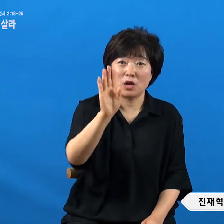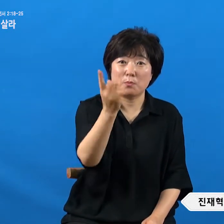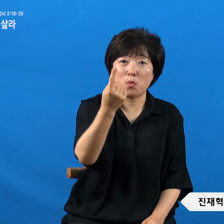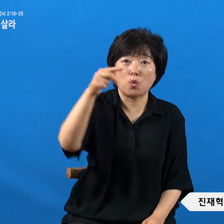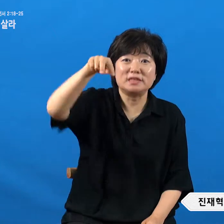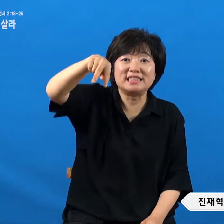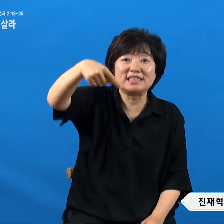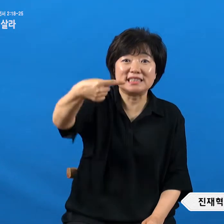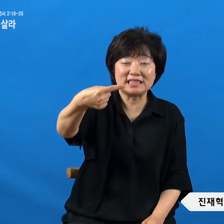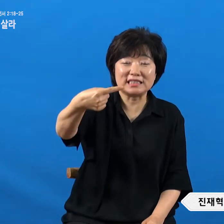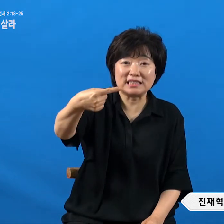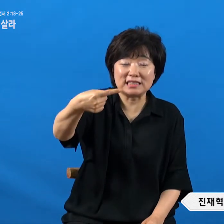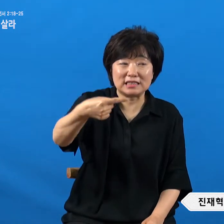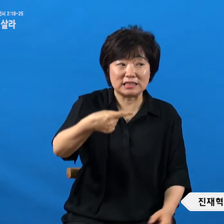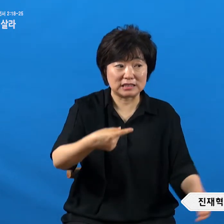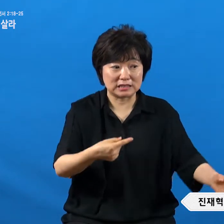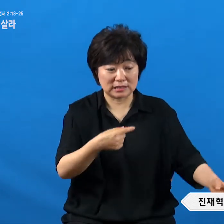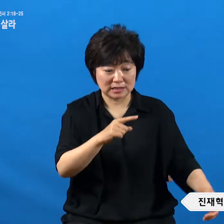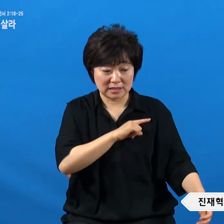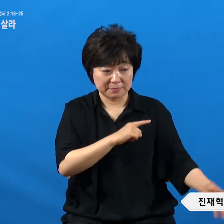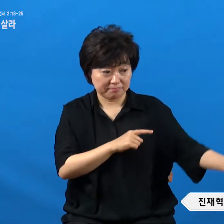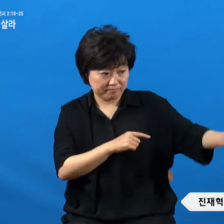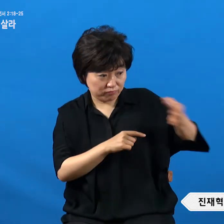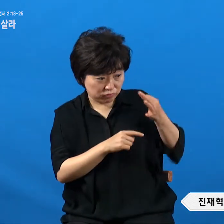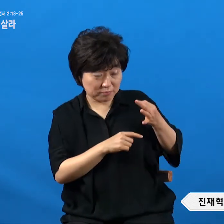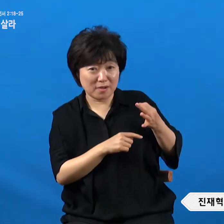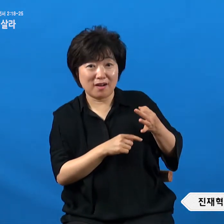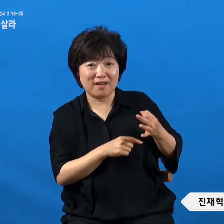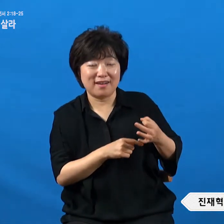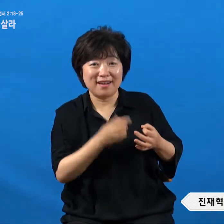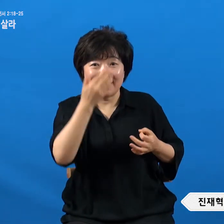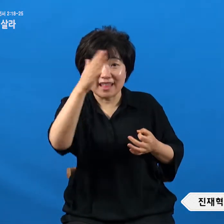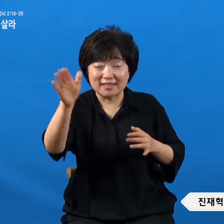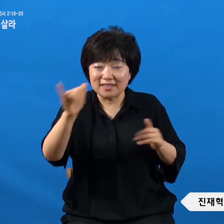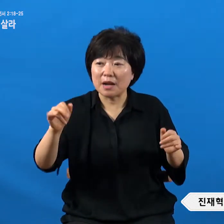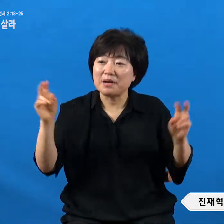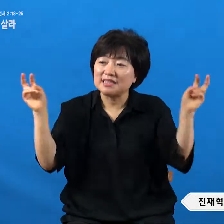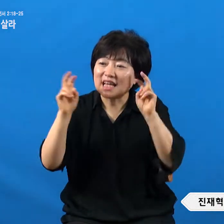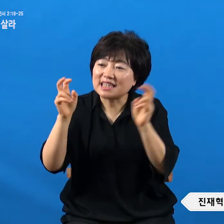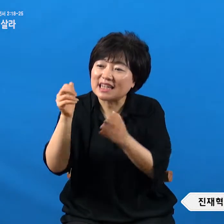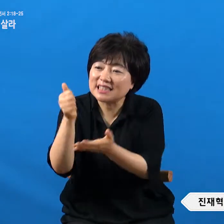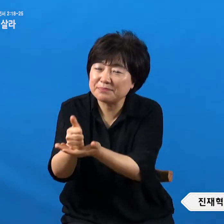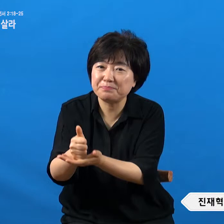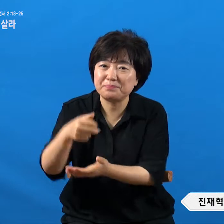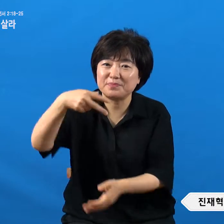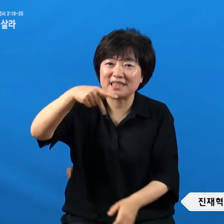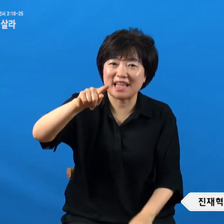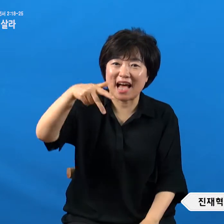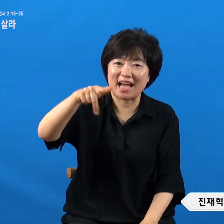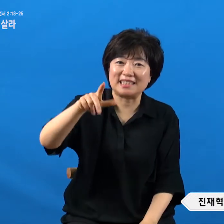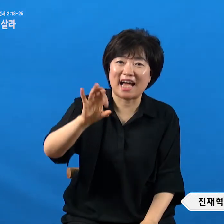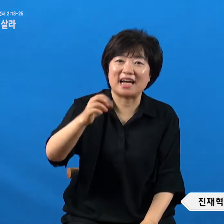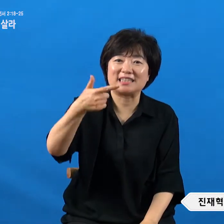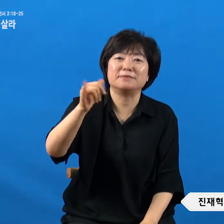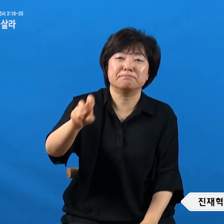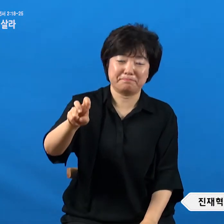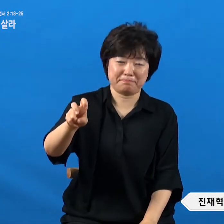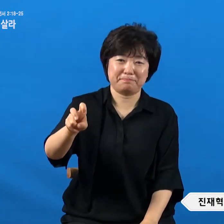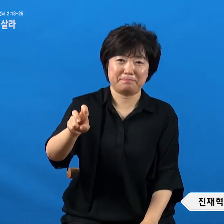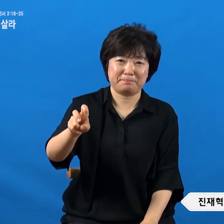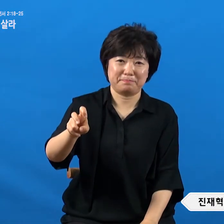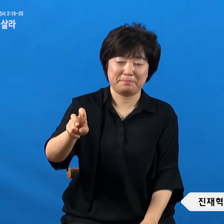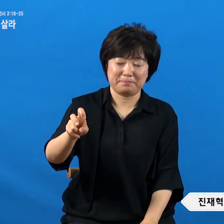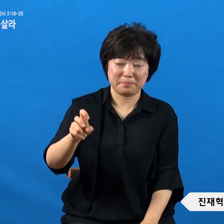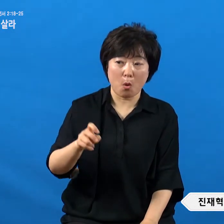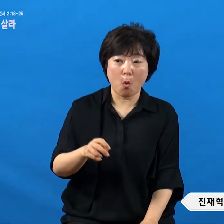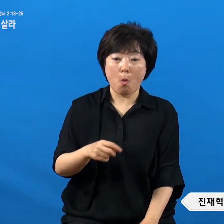하면 왠지 모르게 좋습니다. 우리는 식당에서도 잘 모를 때 사장님이라고 우리는 부르기도